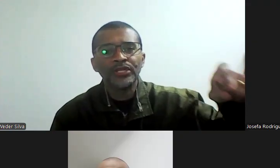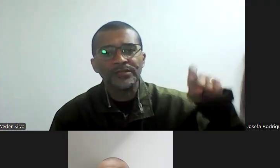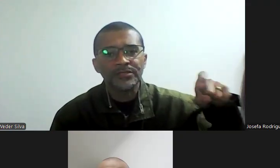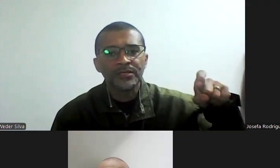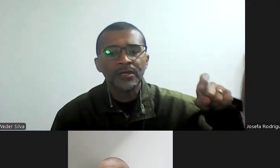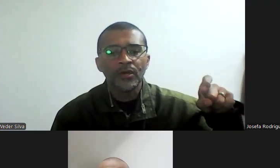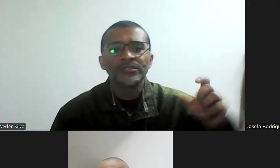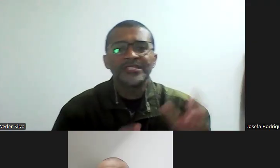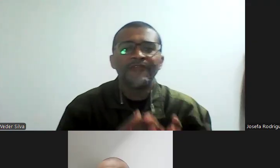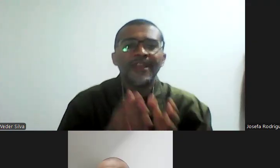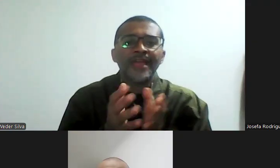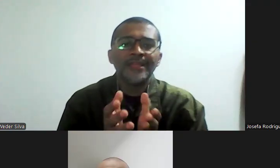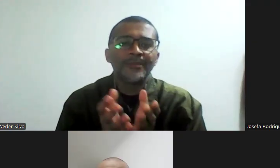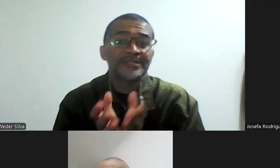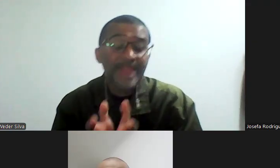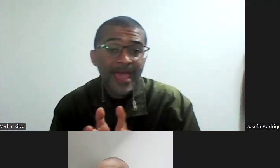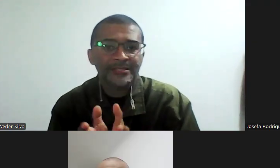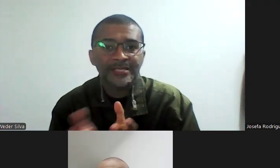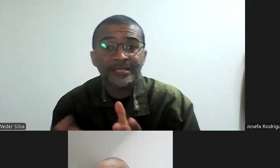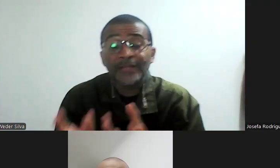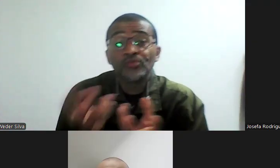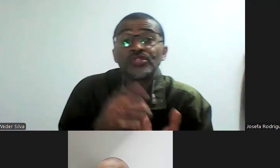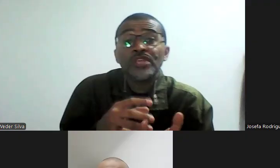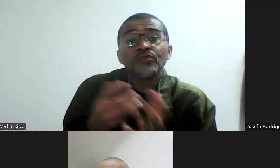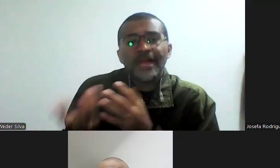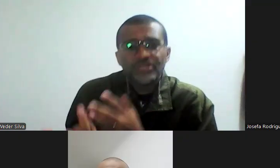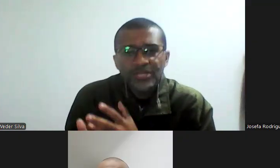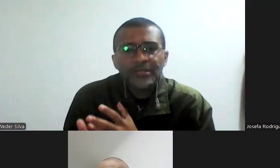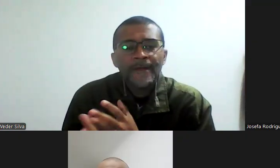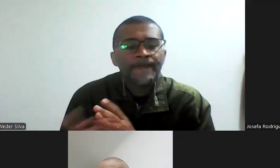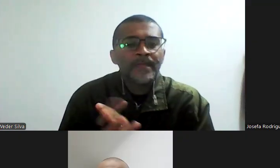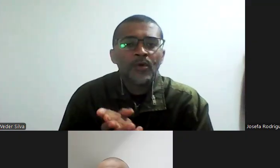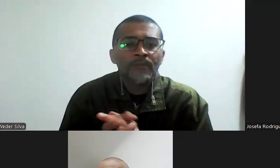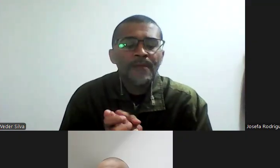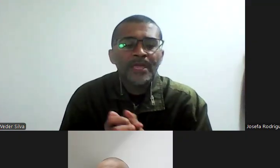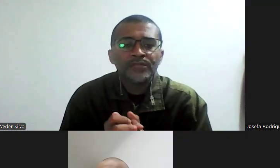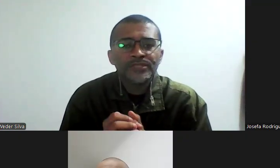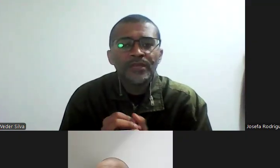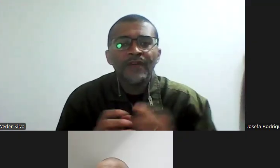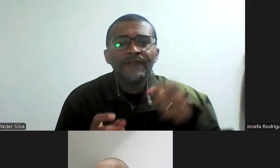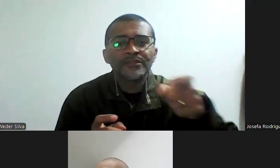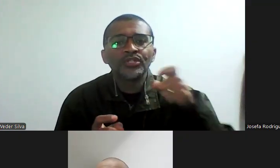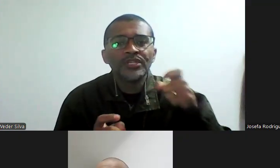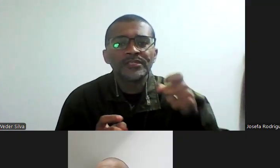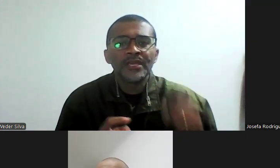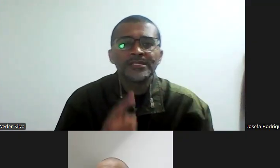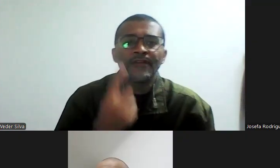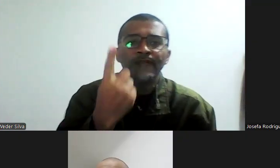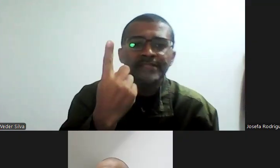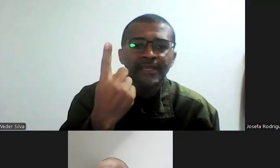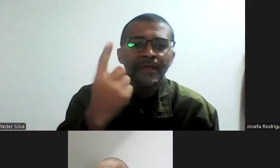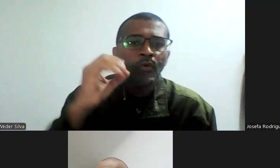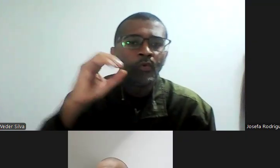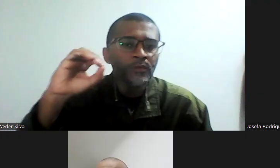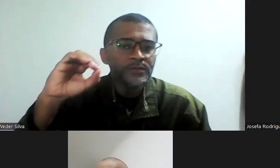é o X. Quando você quiser falar em Libras 10, você está traduzindo o latim, então obviamente você não vai fazer o X, você